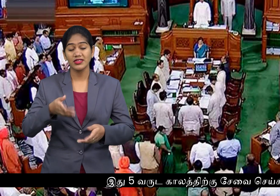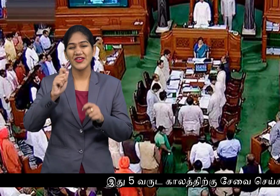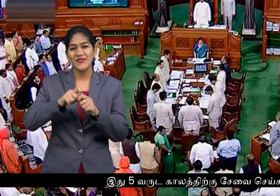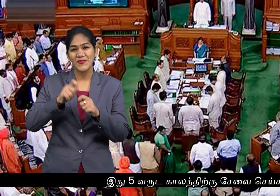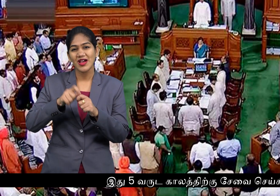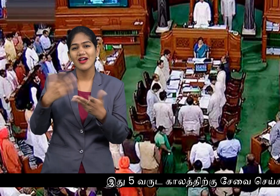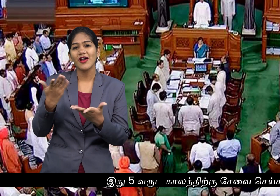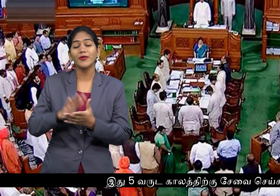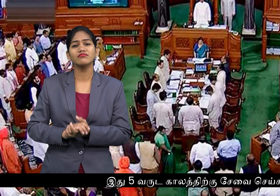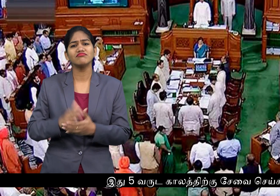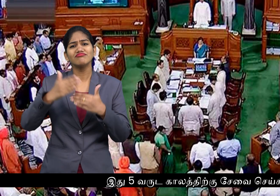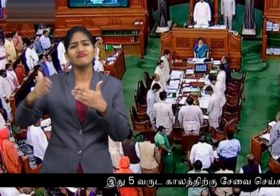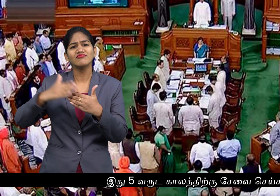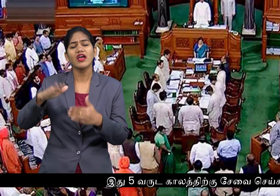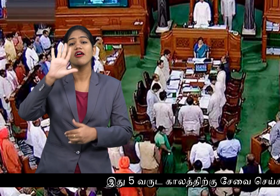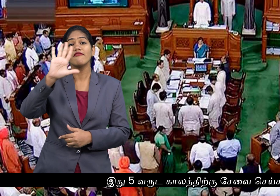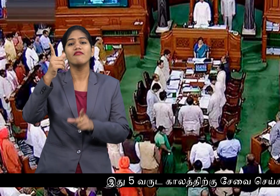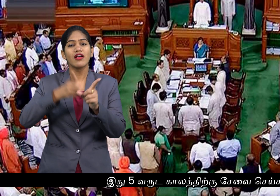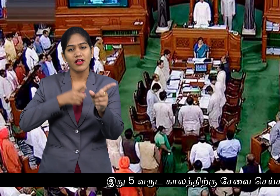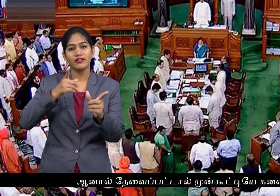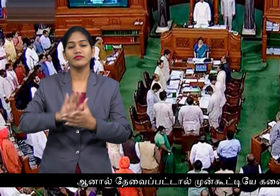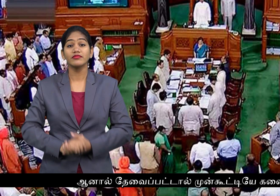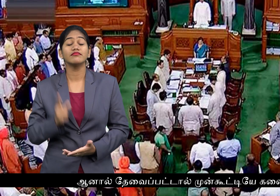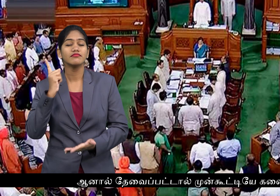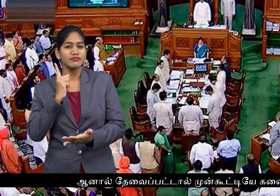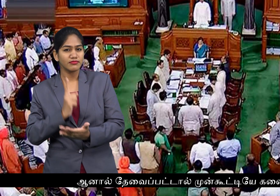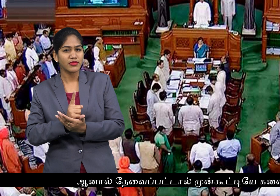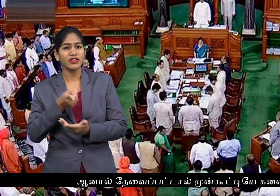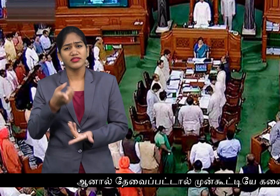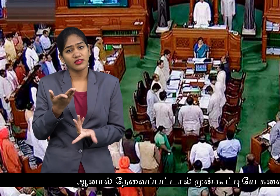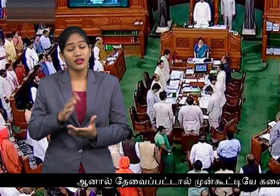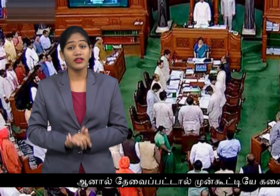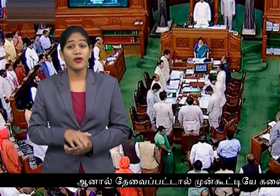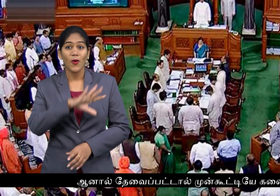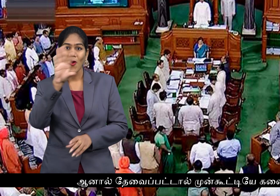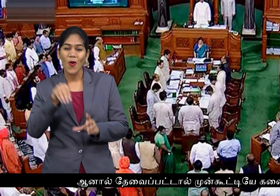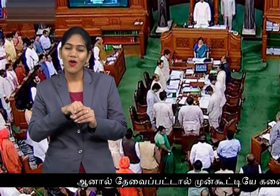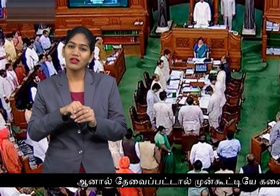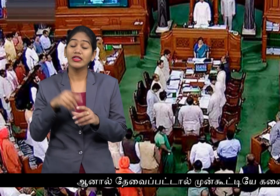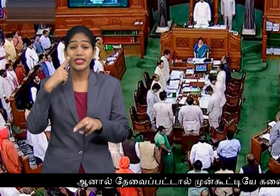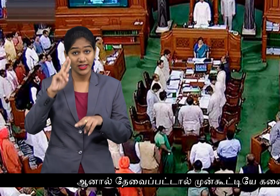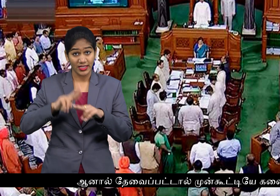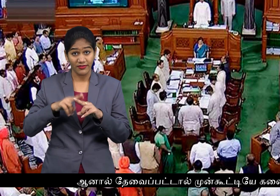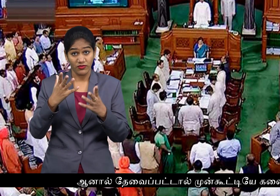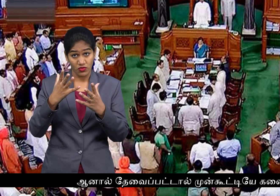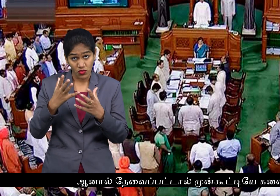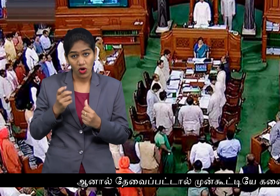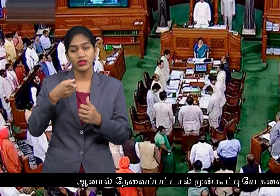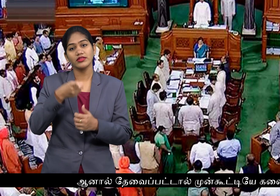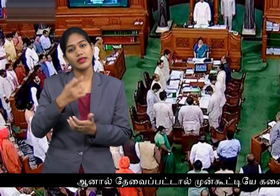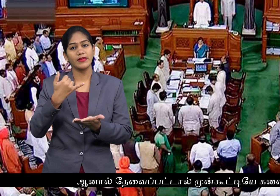இது 5 வருட காலத்திற்கு சேவை செய்கிறது, ஆனால் தேவைப்பட்டால் முன்கூட்டியே கலைக்கப்படும்.